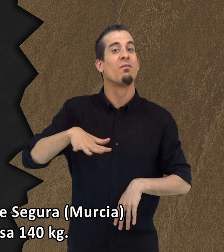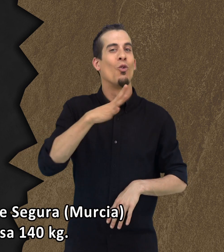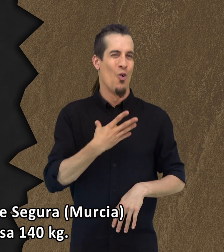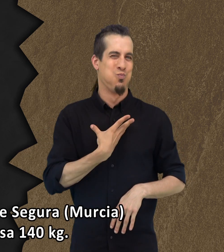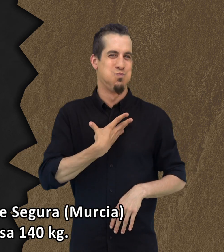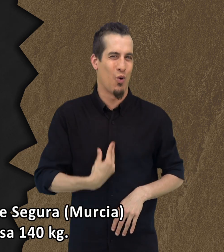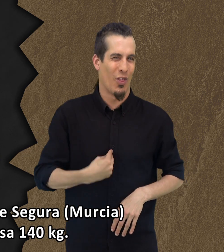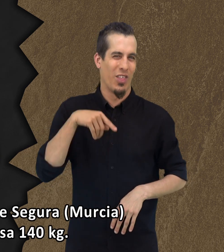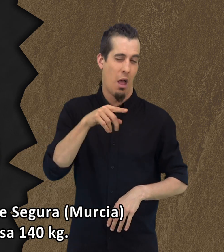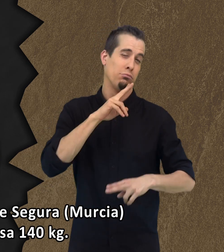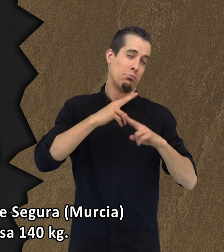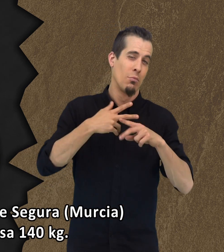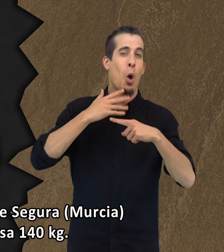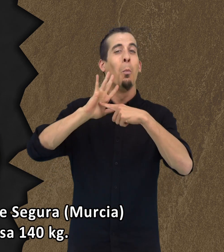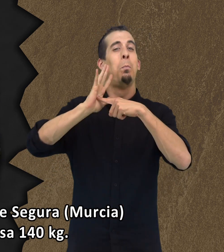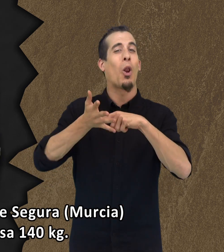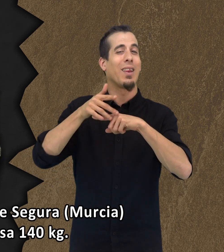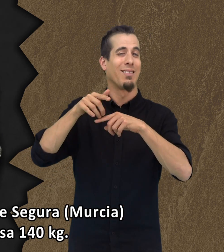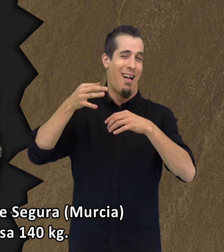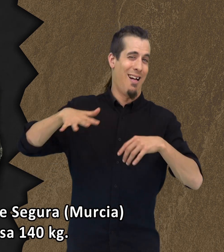en molina de segura murcia